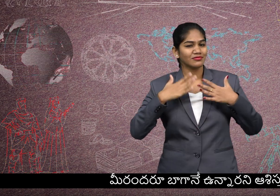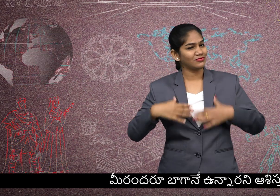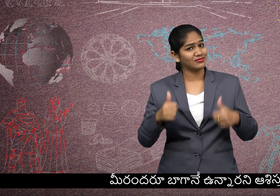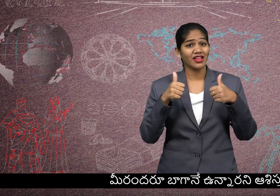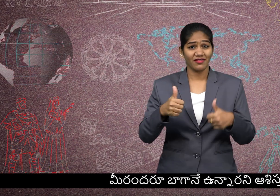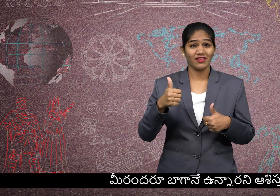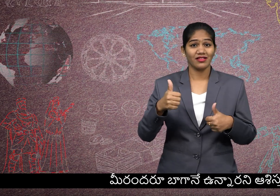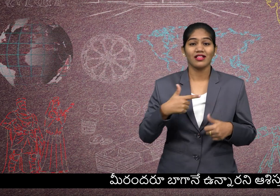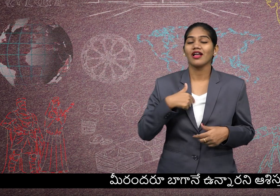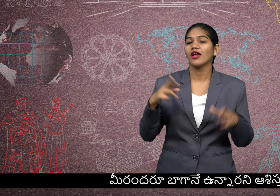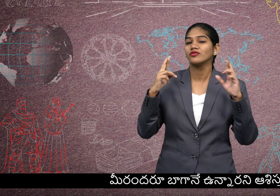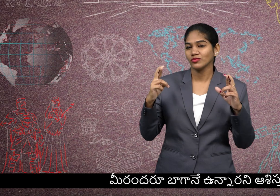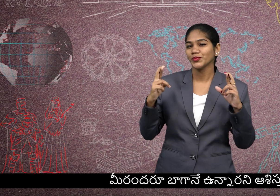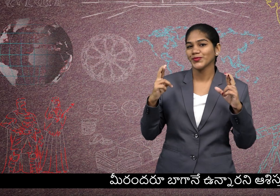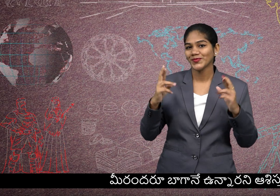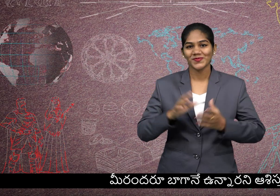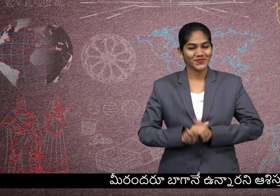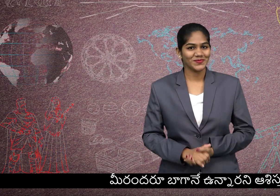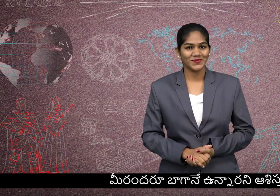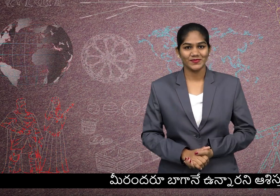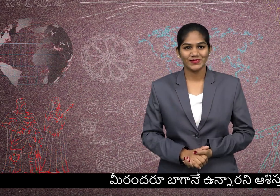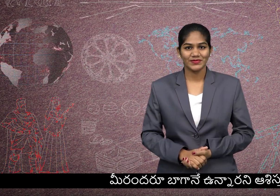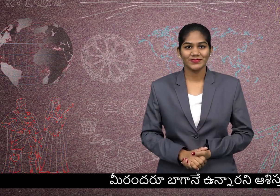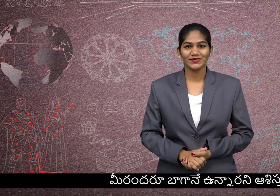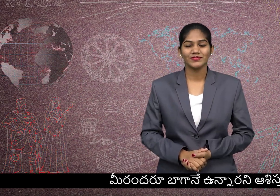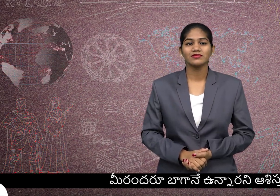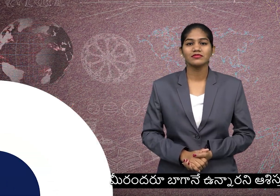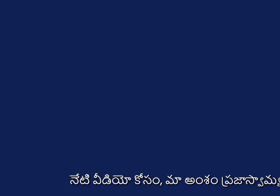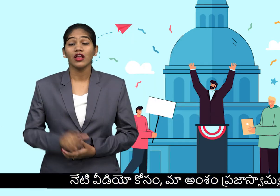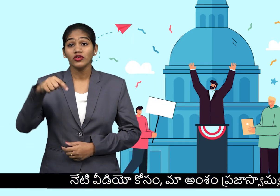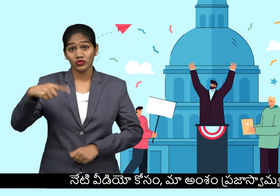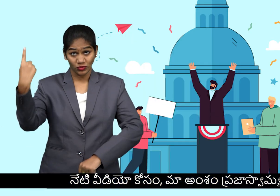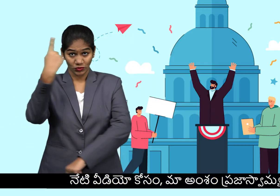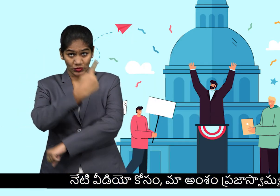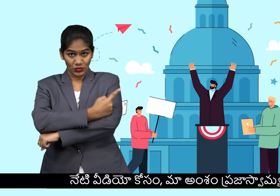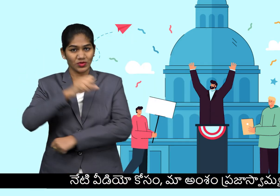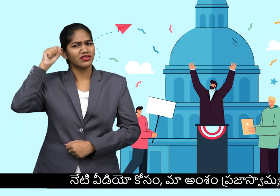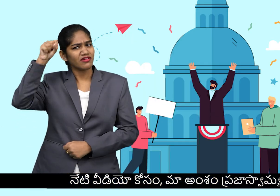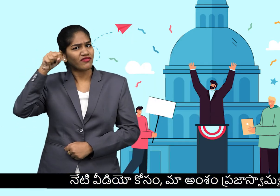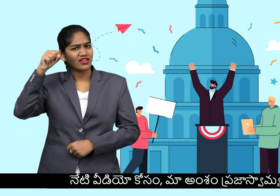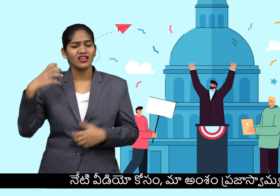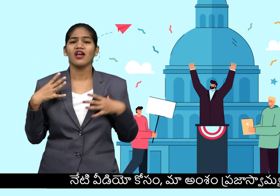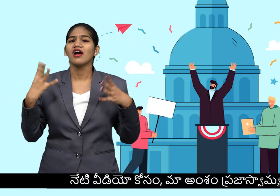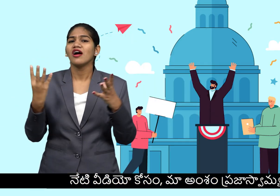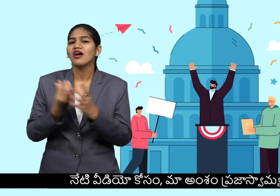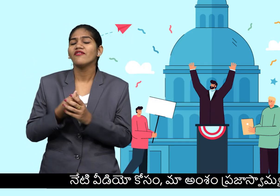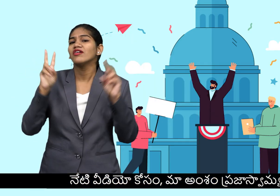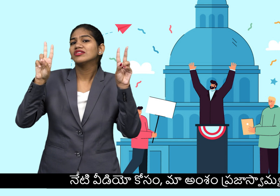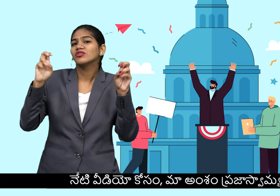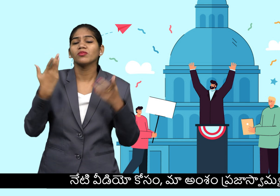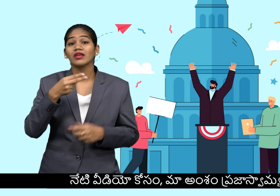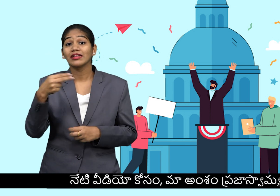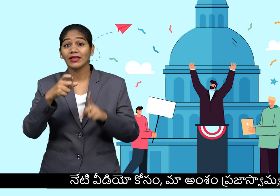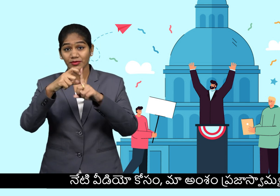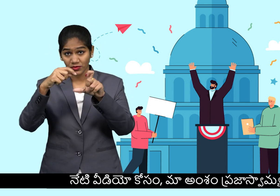మీరందరూ బాగానే ఉన్నారని ఆశిస్తున్నాను. నేటి వీడియో కోసం మా అంశం